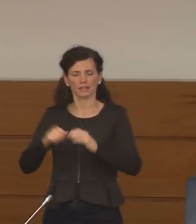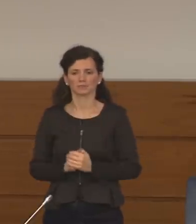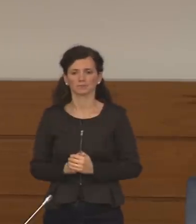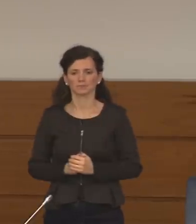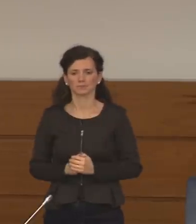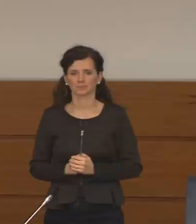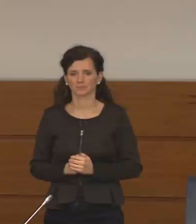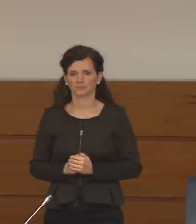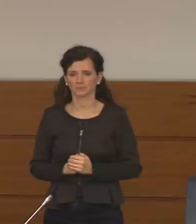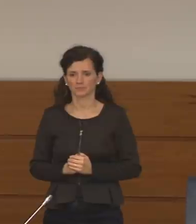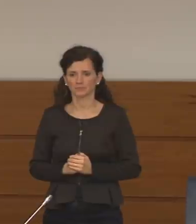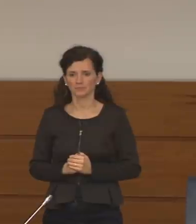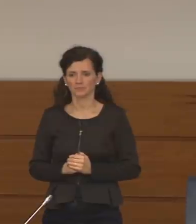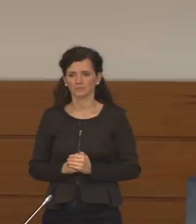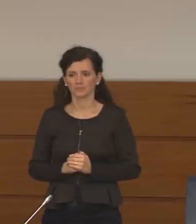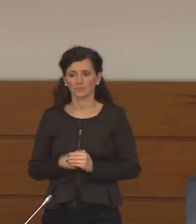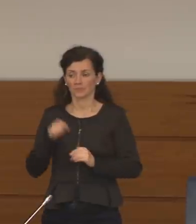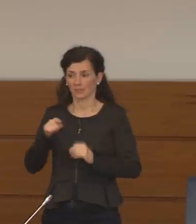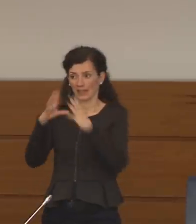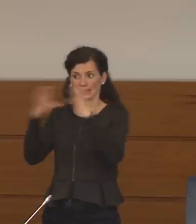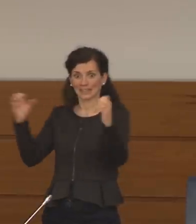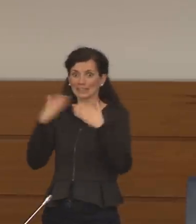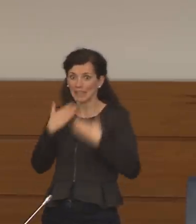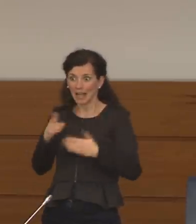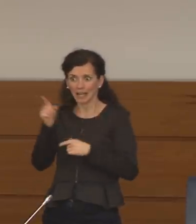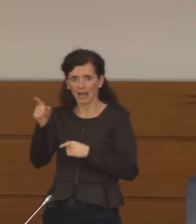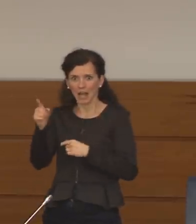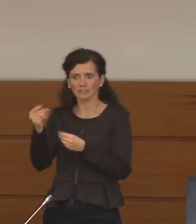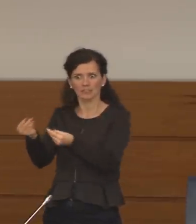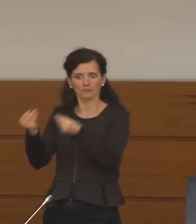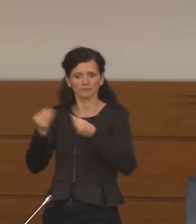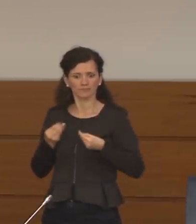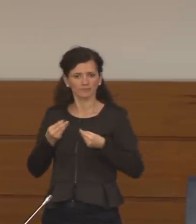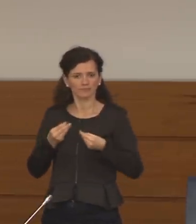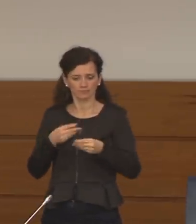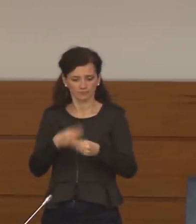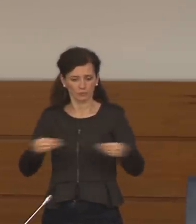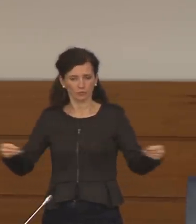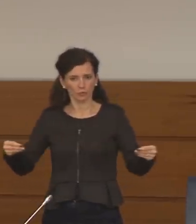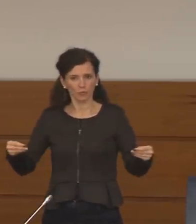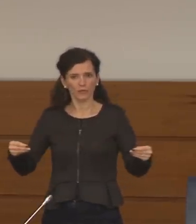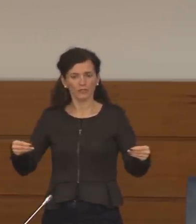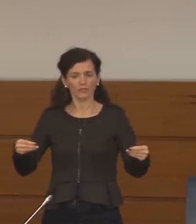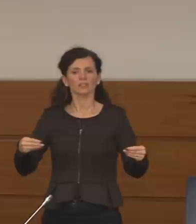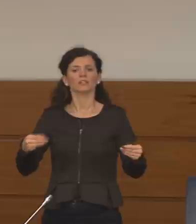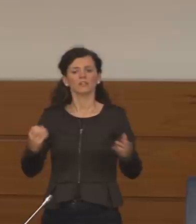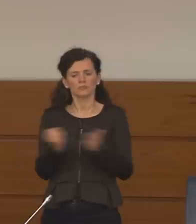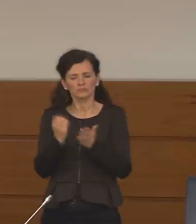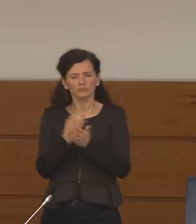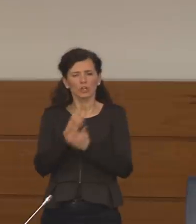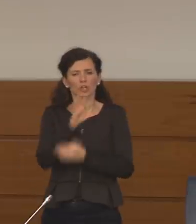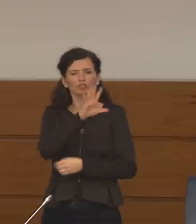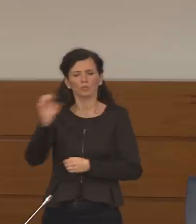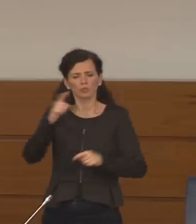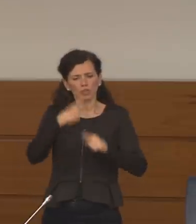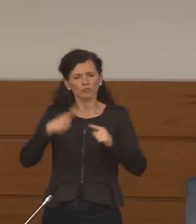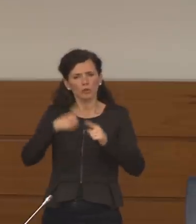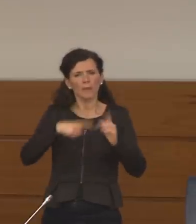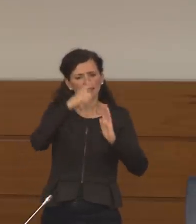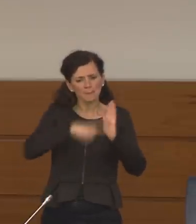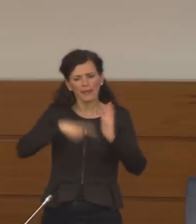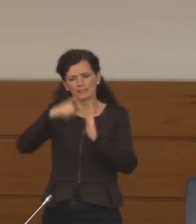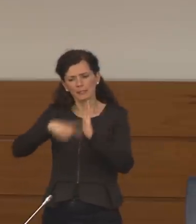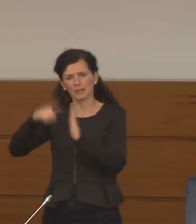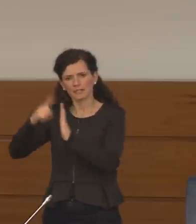abbiamo anche acquisito attraverso questa ditta la disponibilità a fornire con una produzione di 500 pezzi al mese